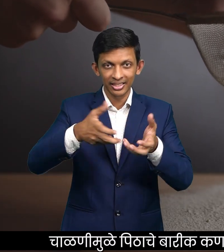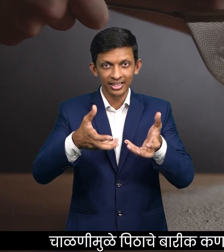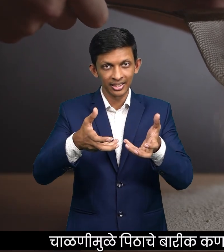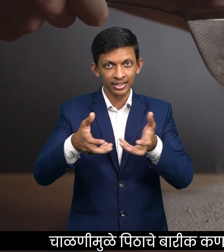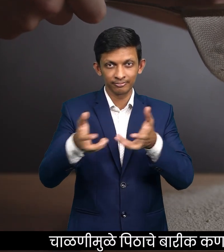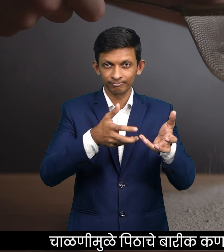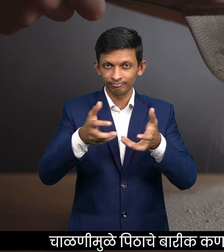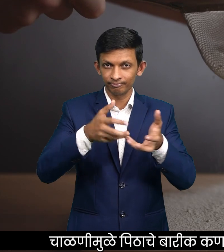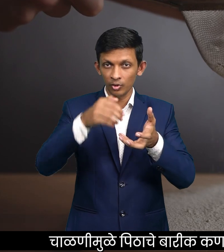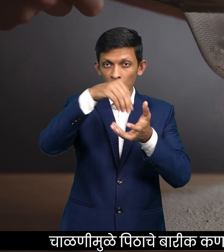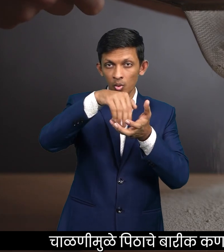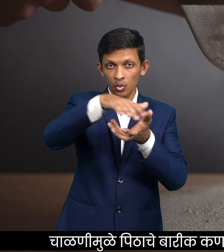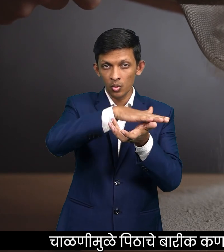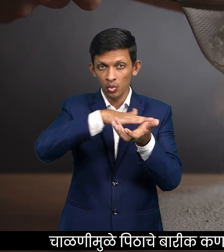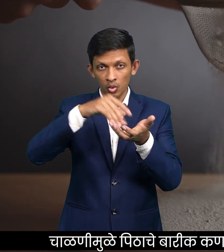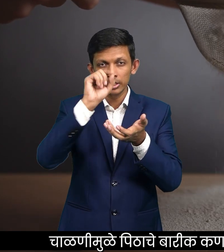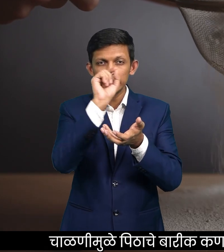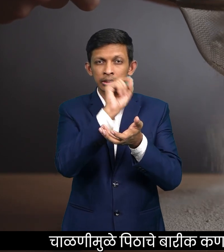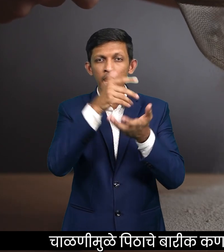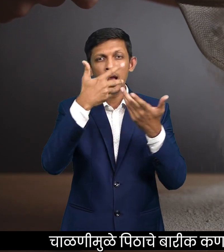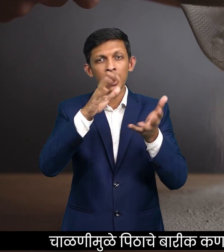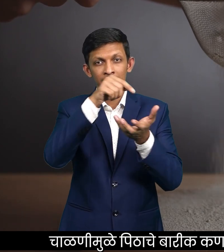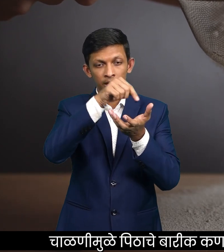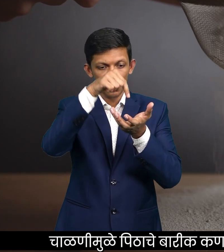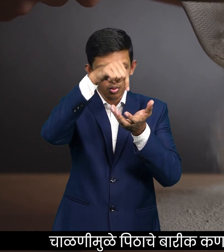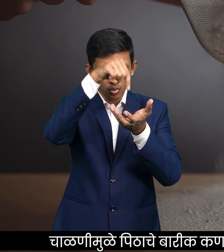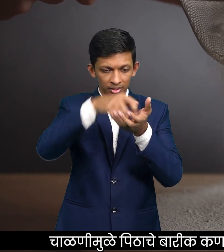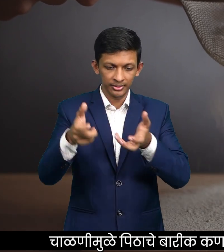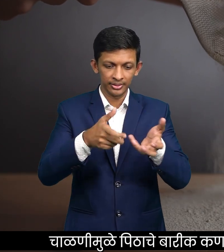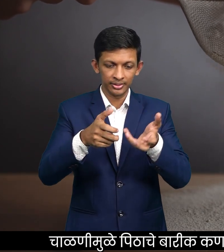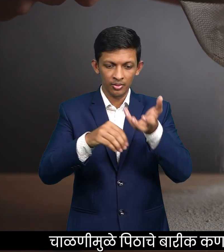चाळणीमुळे पिठाचे बारीक कण चाळणीच्या छिद्रामधून जाऊ शकतात,